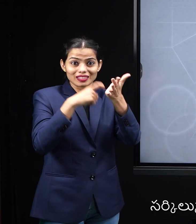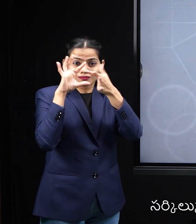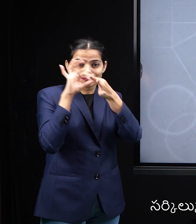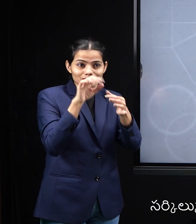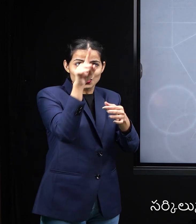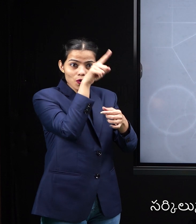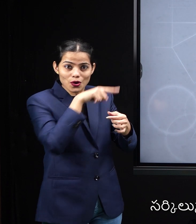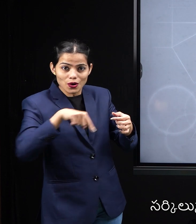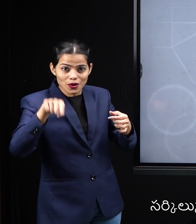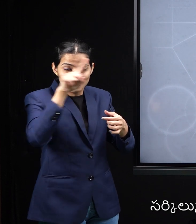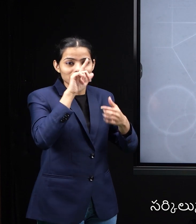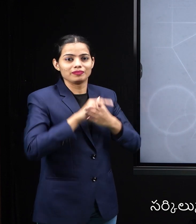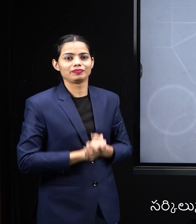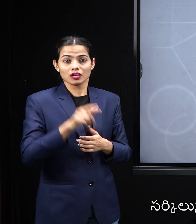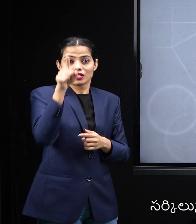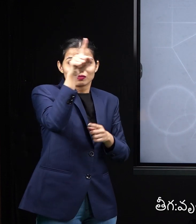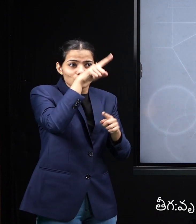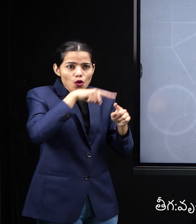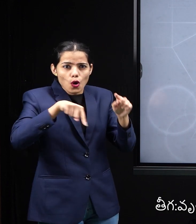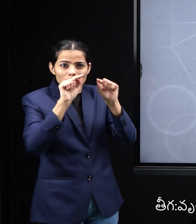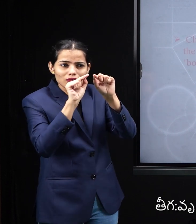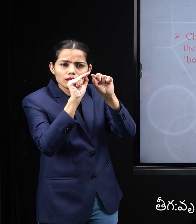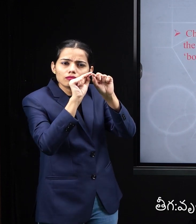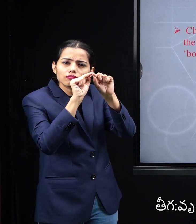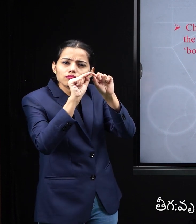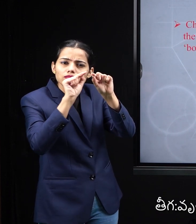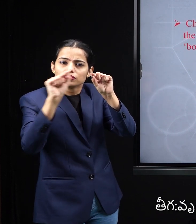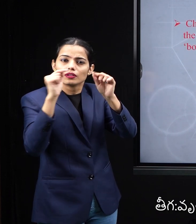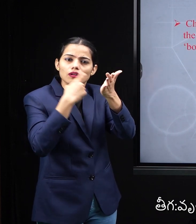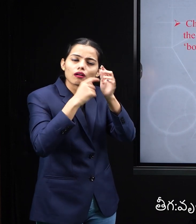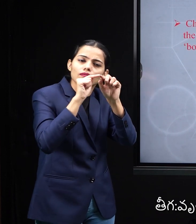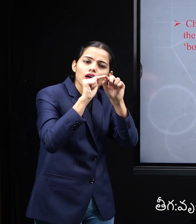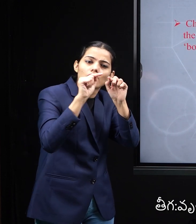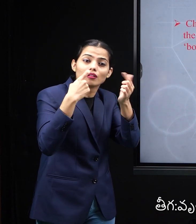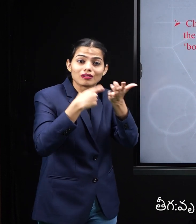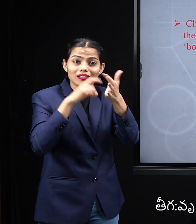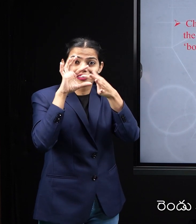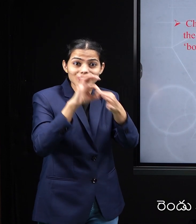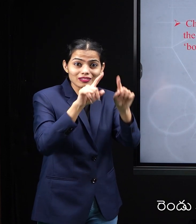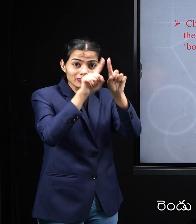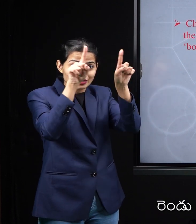సర్కిల్కు సంబంధించిన నిబంధనలు. తీగ వృత్తం యొక్క సరిహద్దుపై వచ్చే 2 ముగింపు